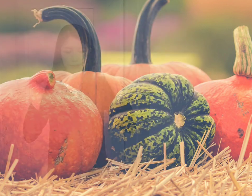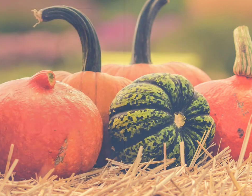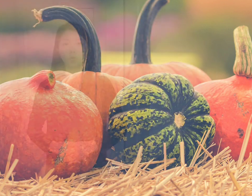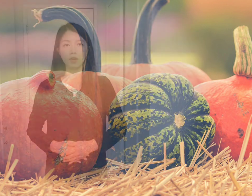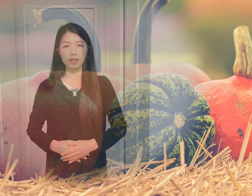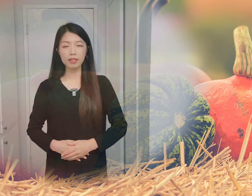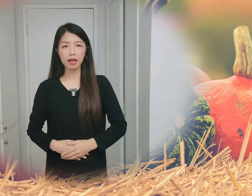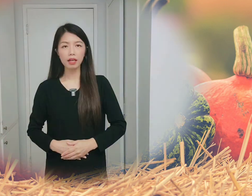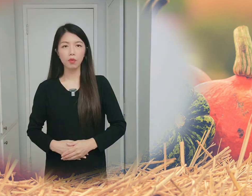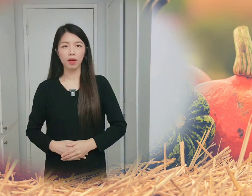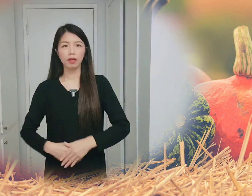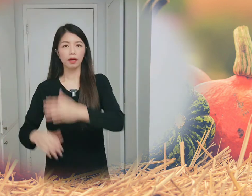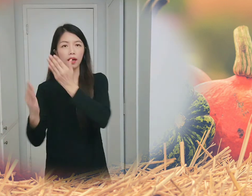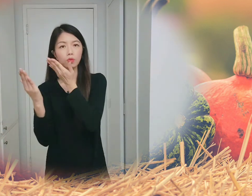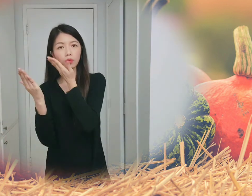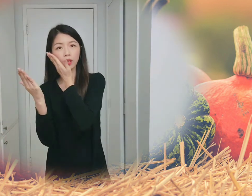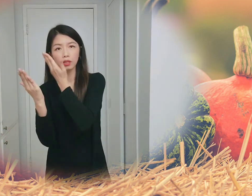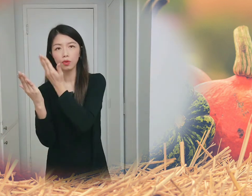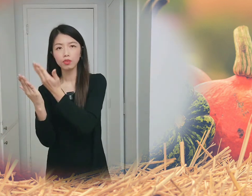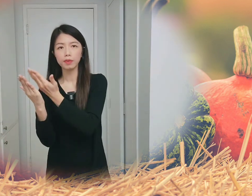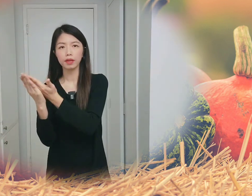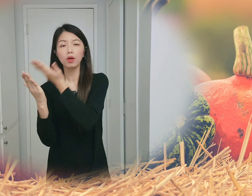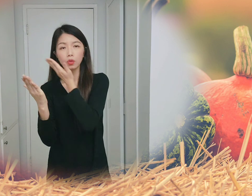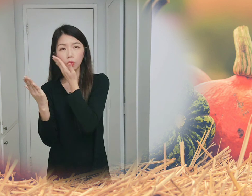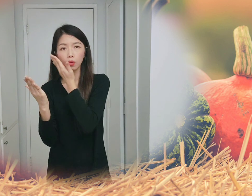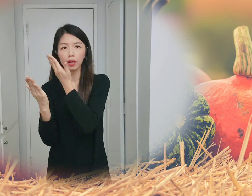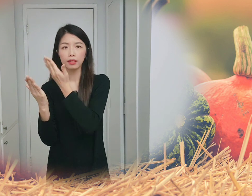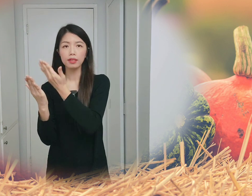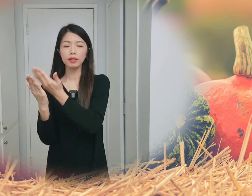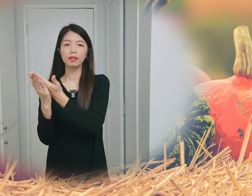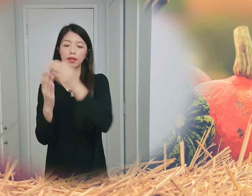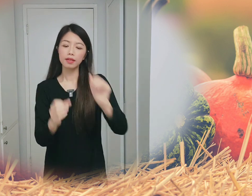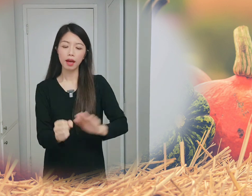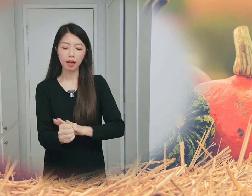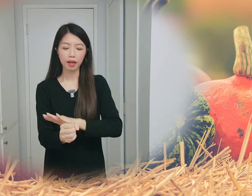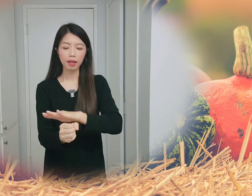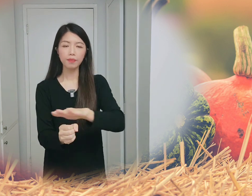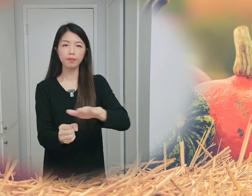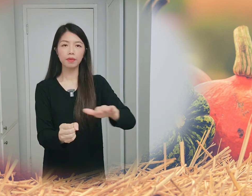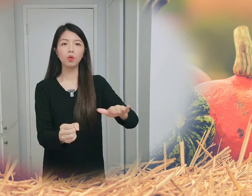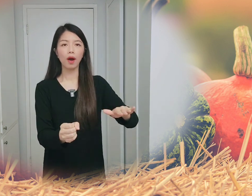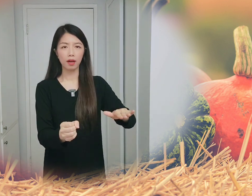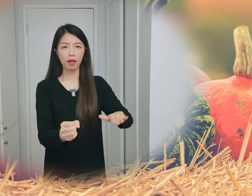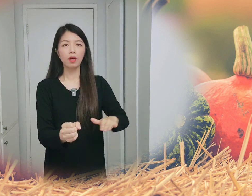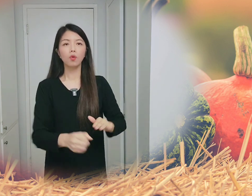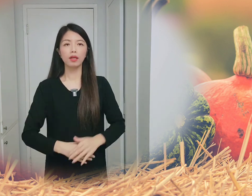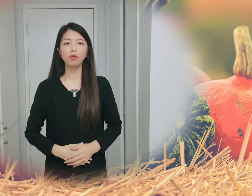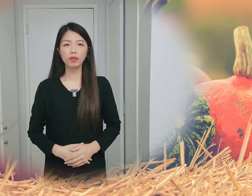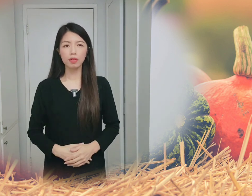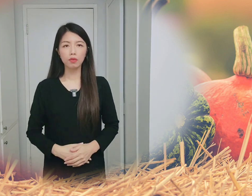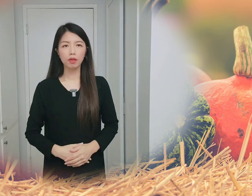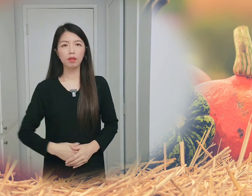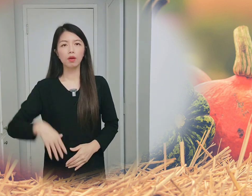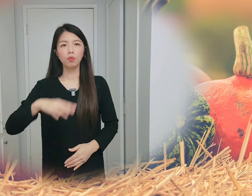하시네. 존귀하신 사랑의 왕. 아까 소중하다 수어 해주시면 돼요. 존귀하신 사랑의 왕.